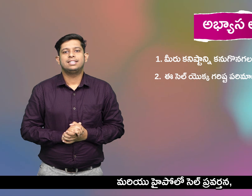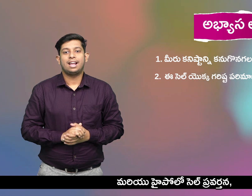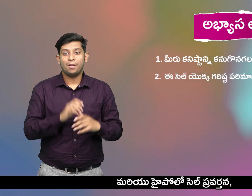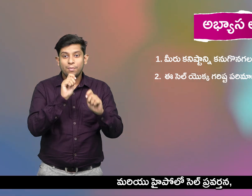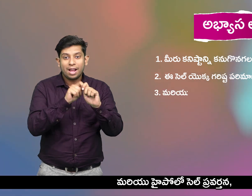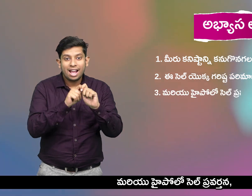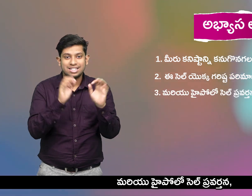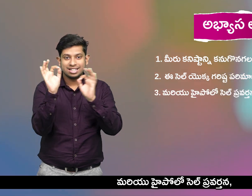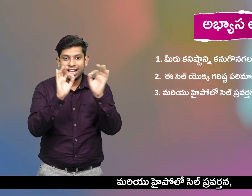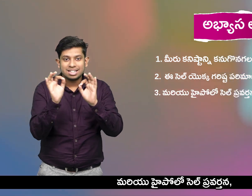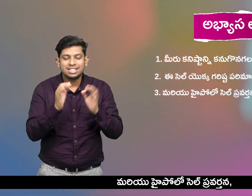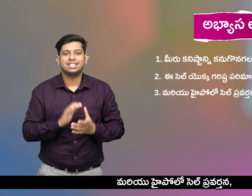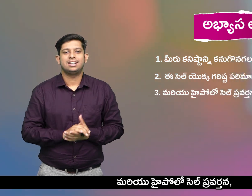మరియు హైపోలో సెల్ ప్రవర్తన,